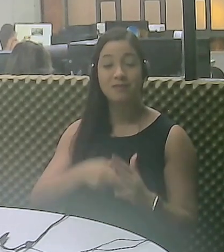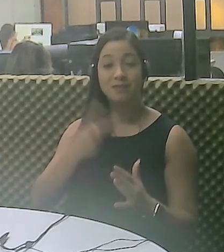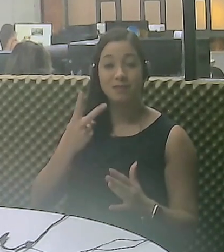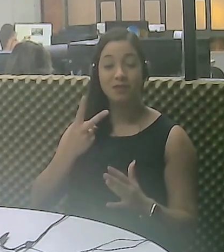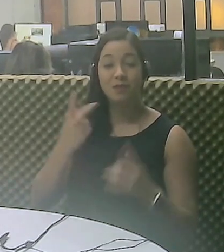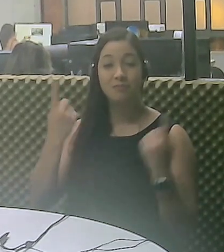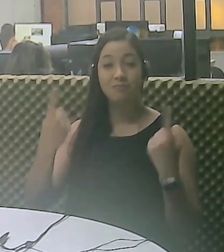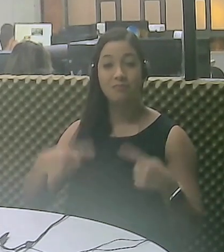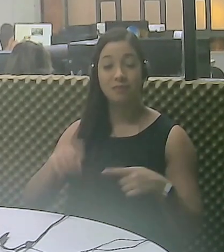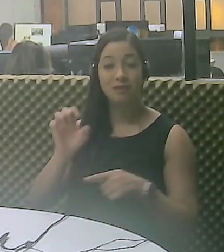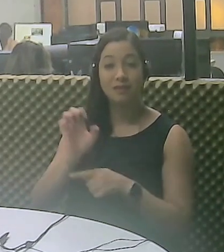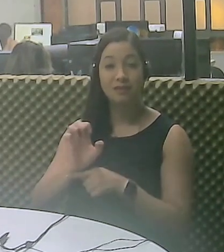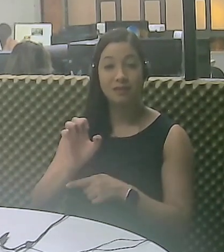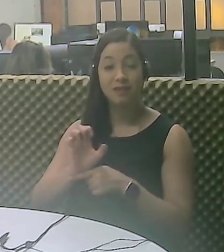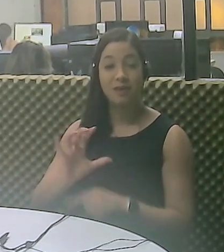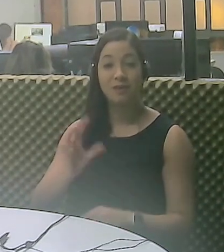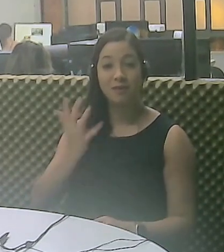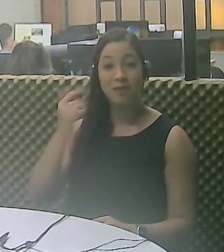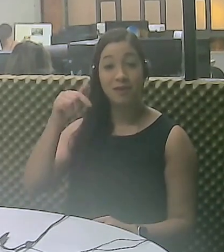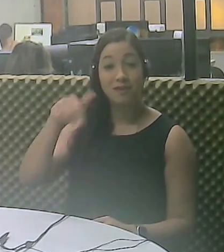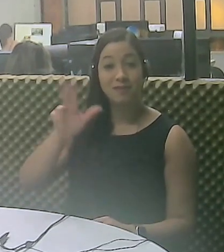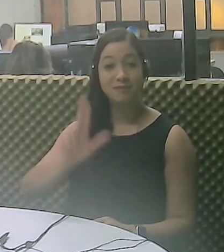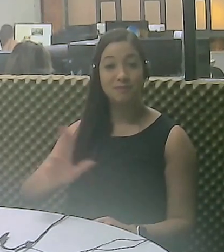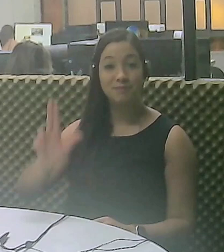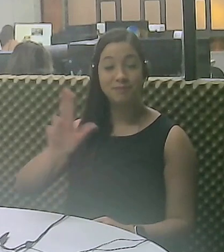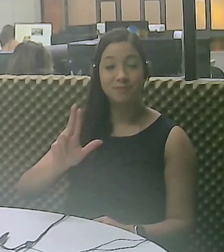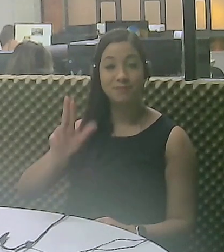da competição estadual, realizada aqui em